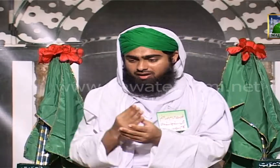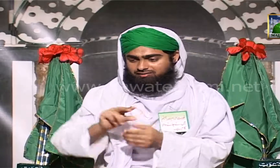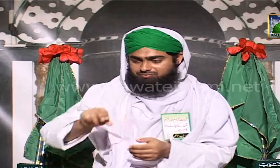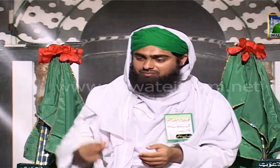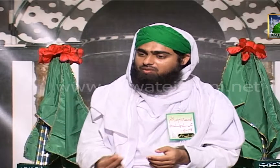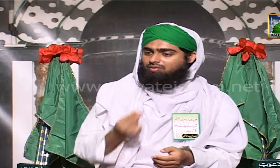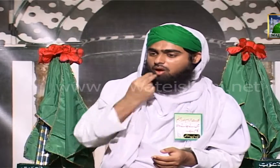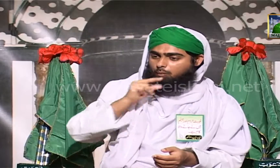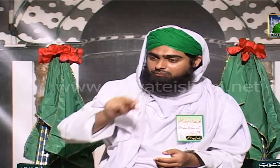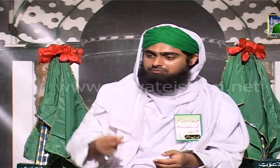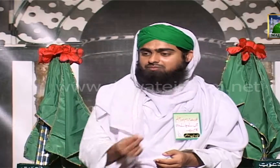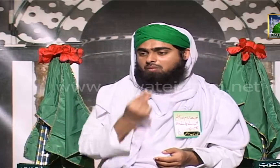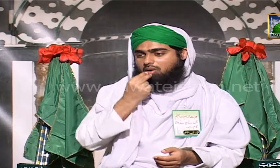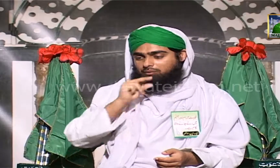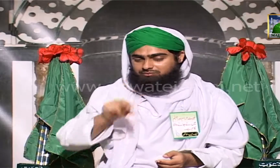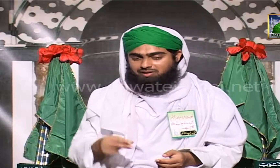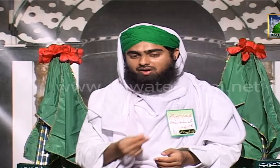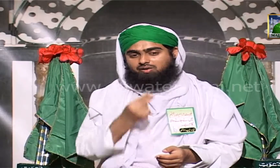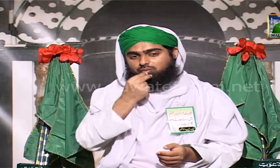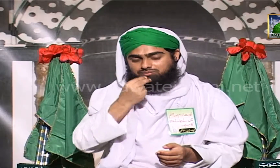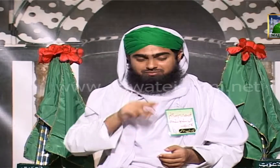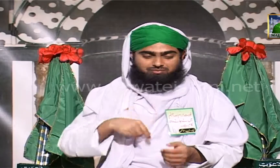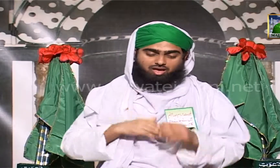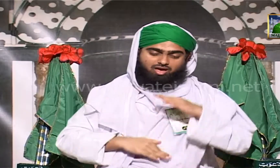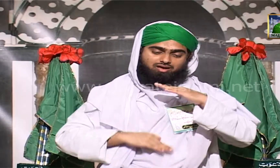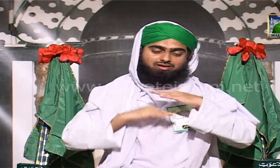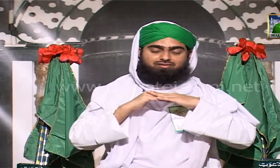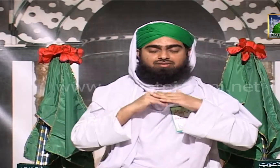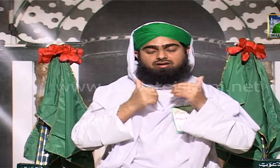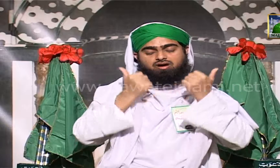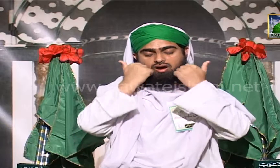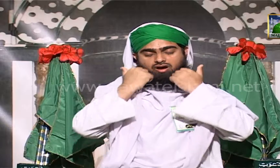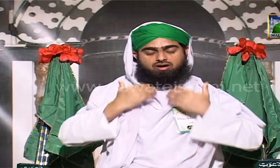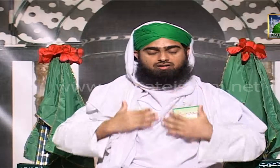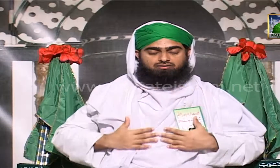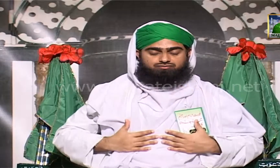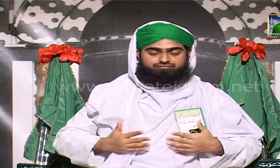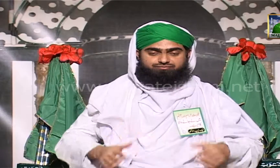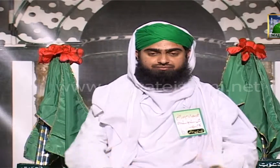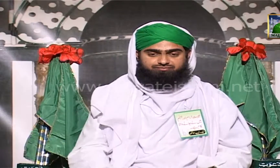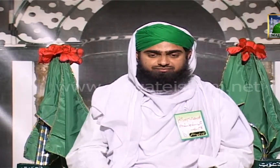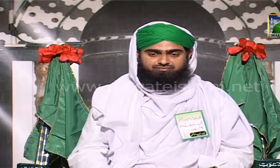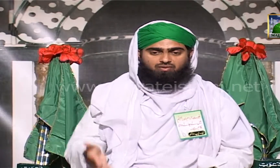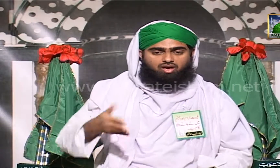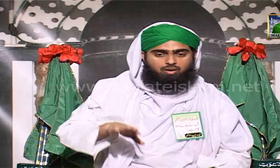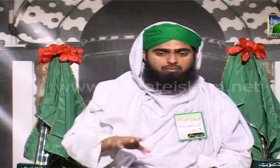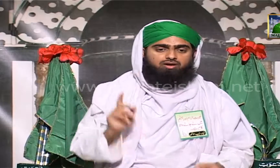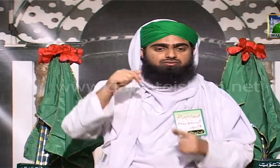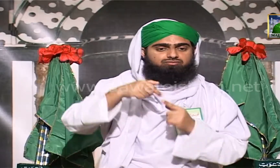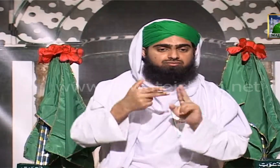کھلائے۔ جب میں نے کھایا اور سیر میں ہو گیا، پھر حضرت ابو سعید رحمت اللہ علیہ نے مجھے خرقہ خلافت